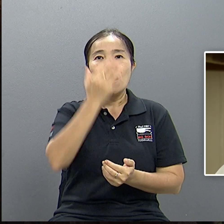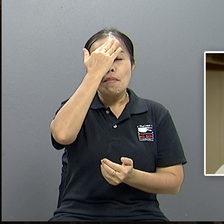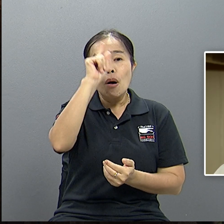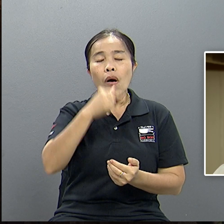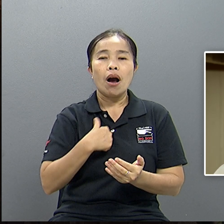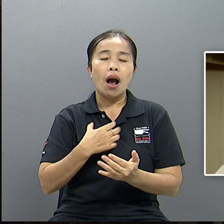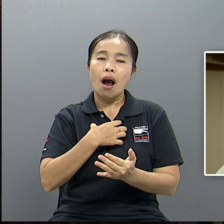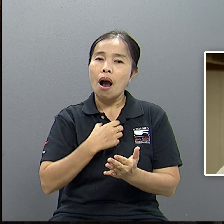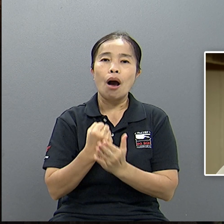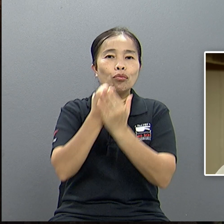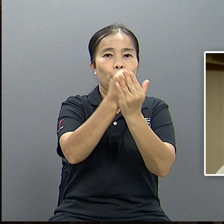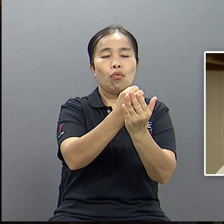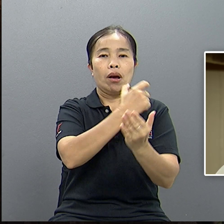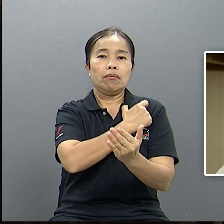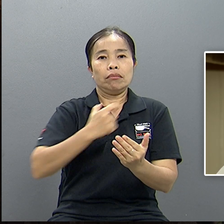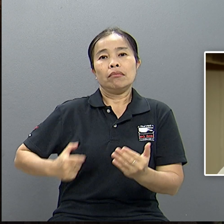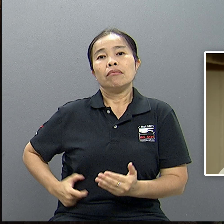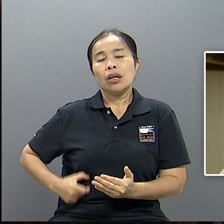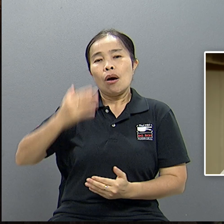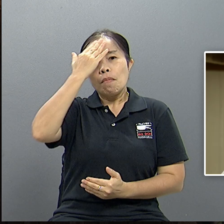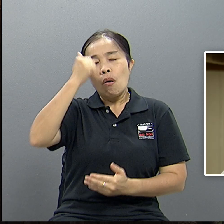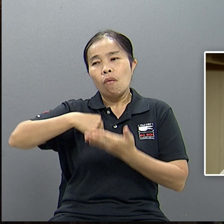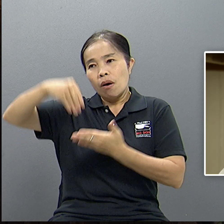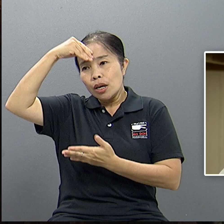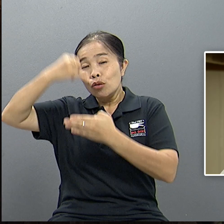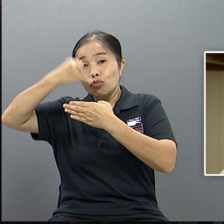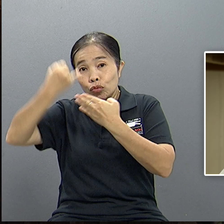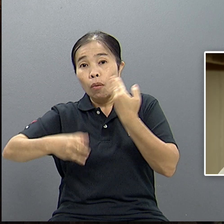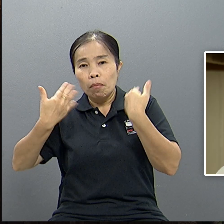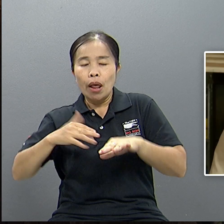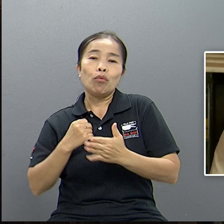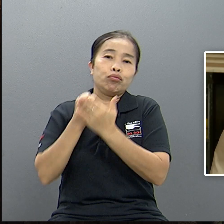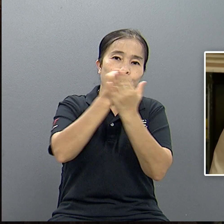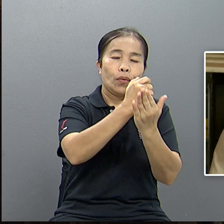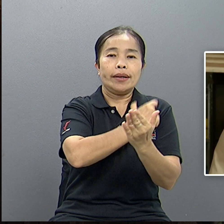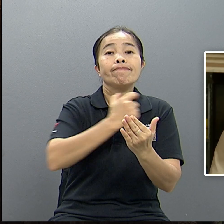นี่ยภาษาที่เราได้ร่ำเรียนมาจะได้ไม่ทำให้ฝ่ายเราเสียเปรียบฝ่ายมัน